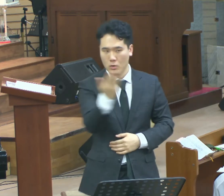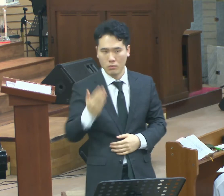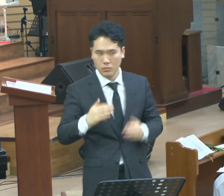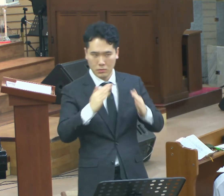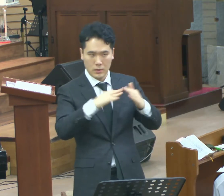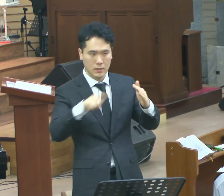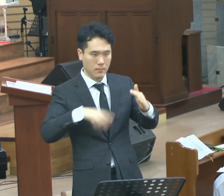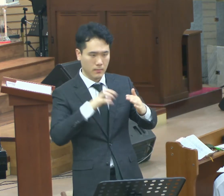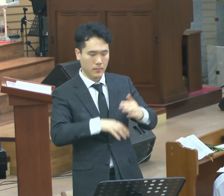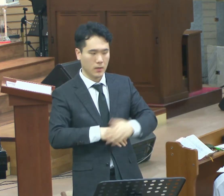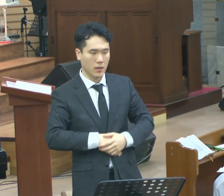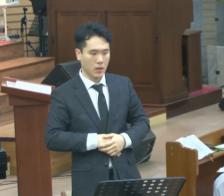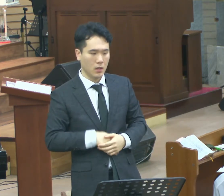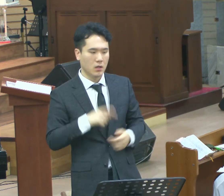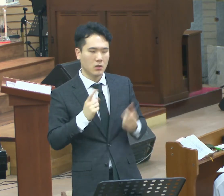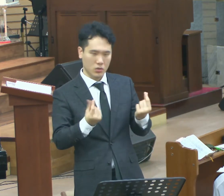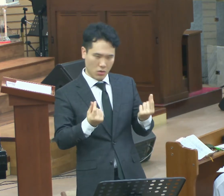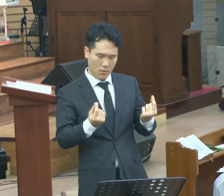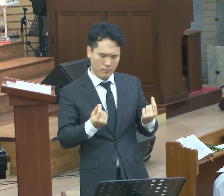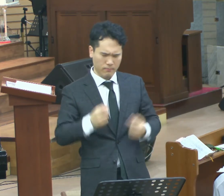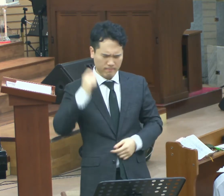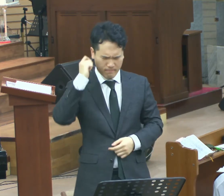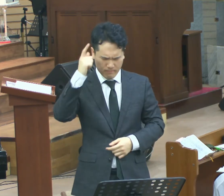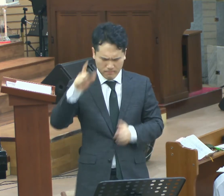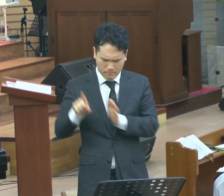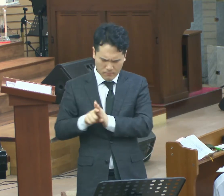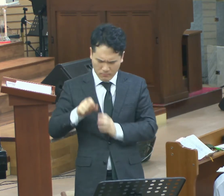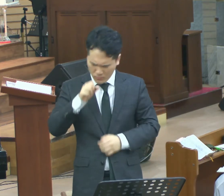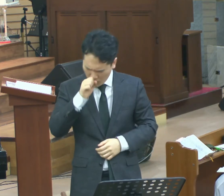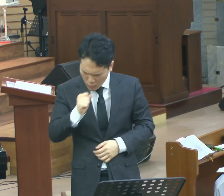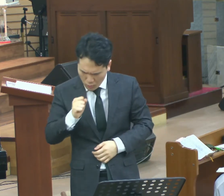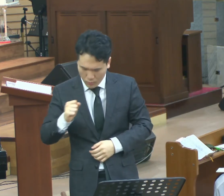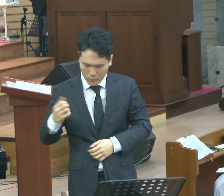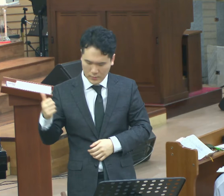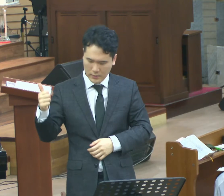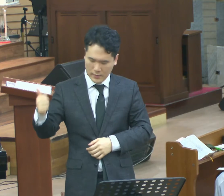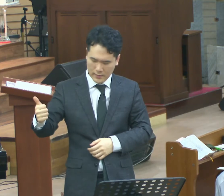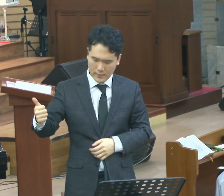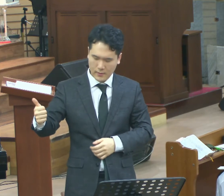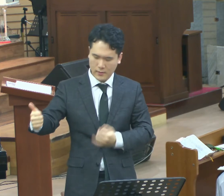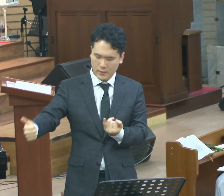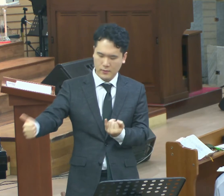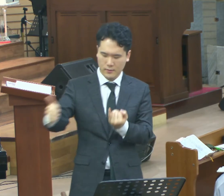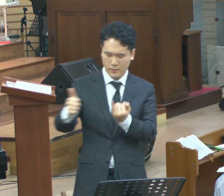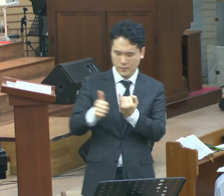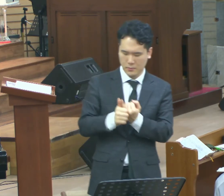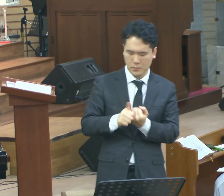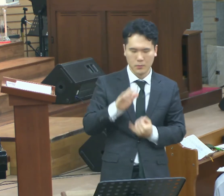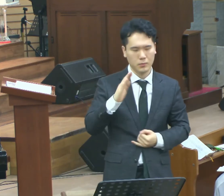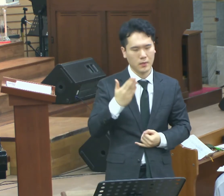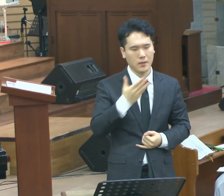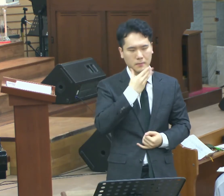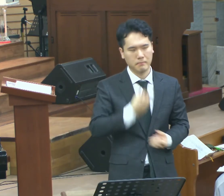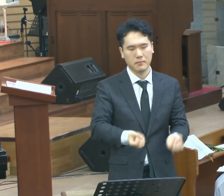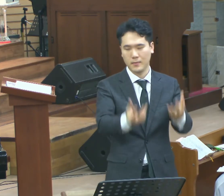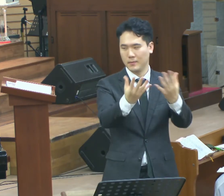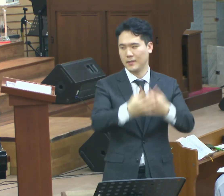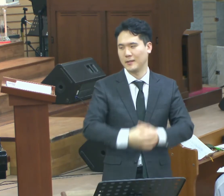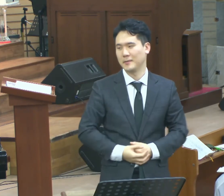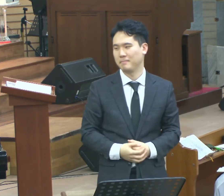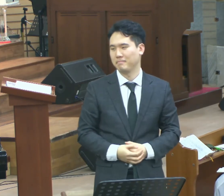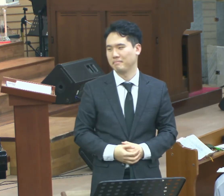집안에 그런 사위들이 들어오게 되기를 축원합니다. 그런 사위들이 있으면 좋겠어요.